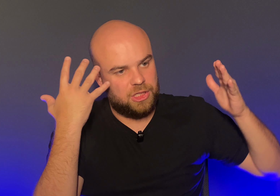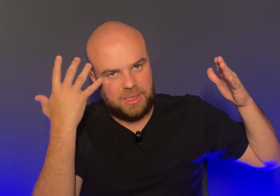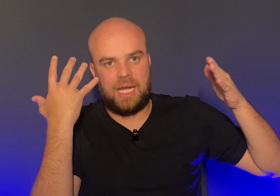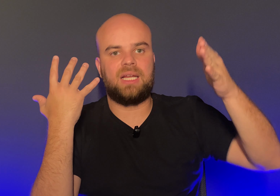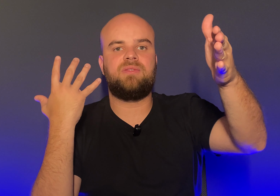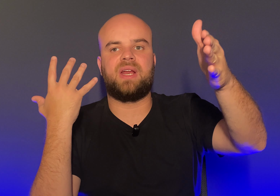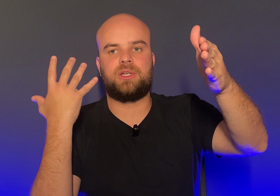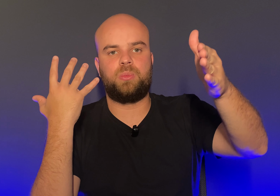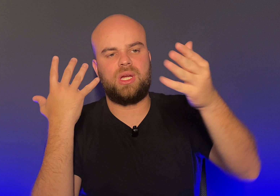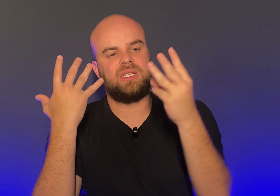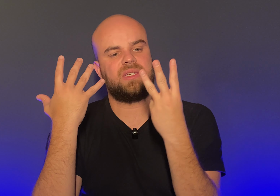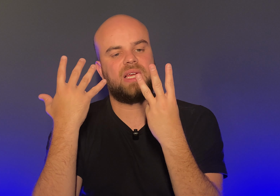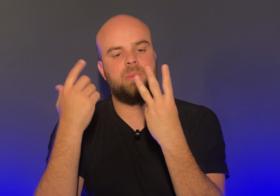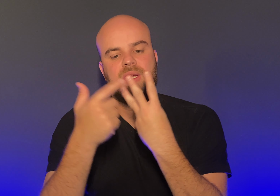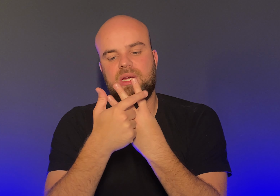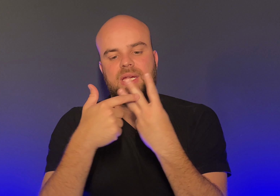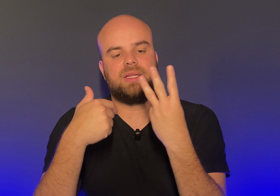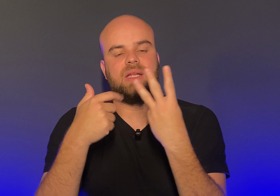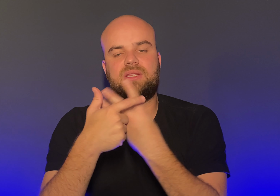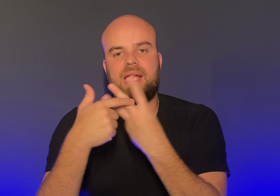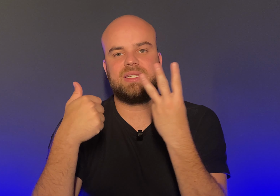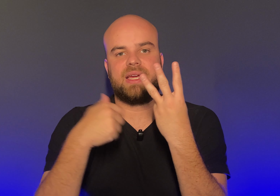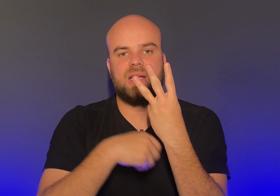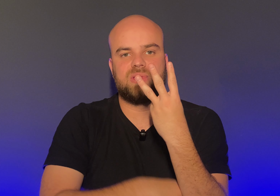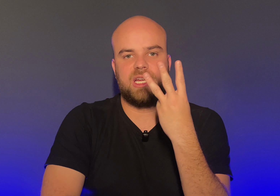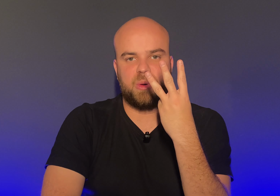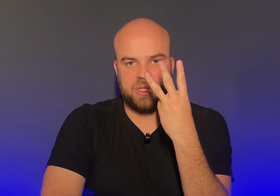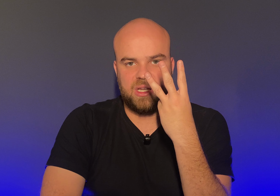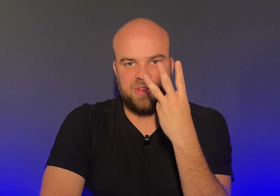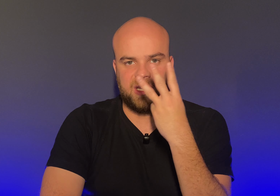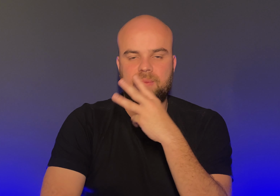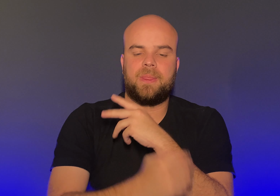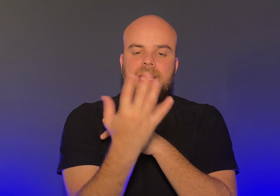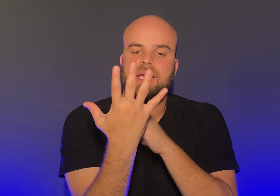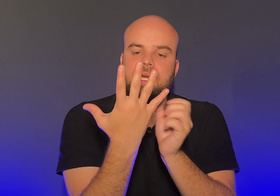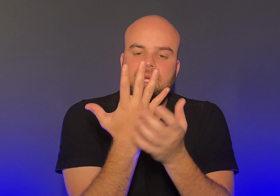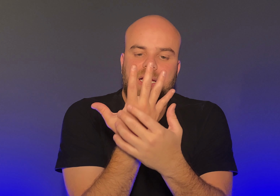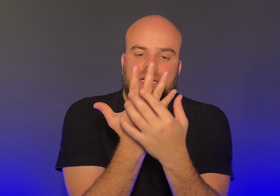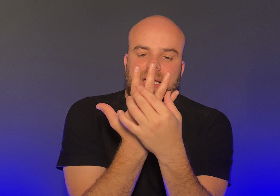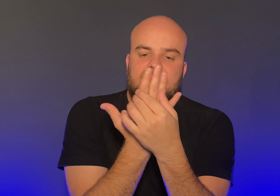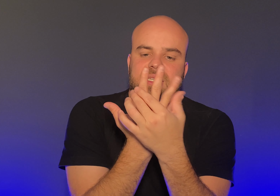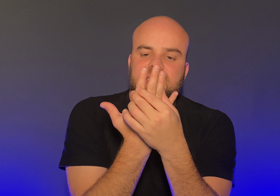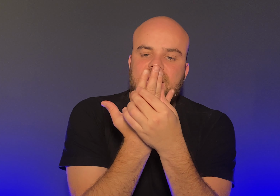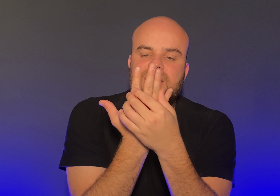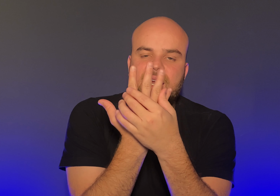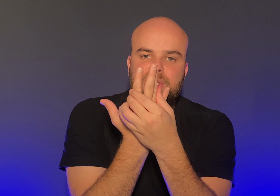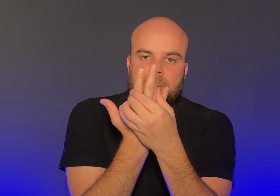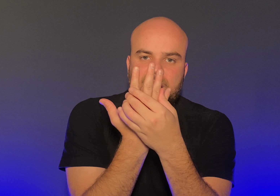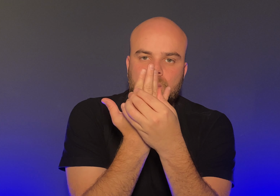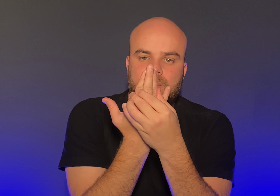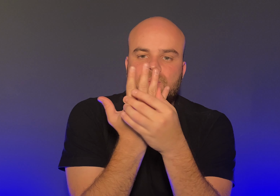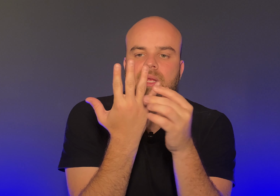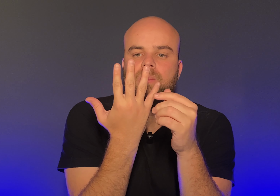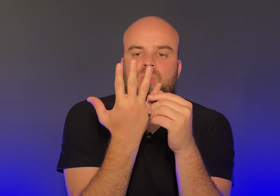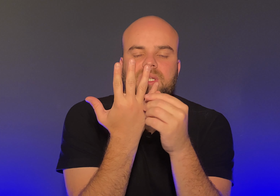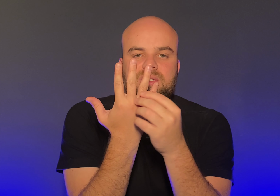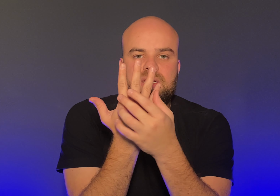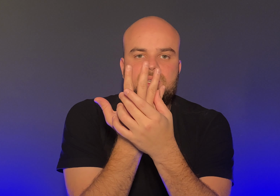de tá lá na frente porque ele já sabe que tem Três zagueiros ali para poder defender esses três caras de meio muitas vezes